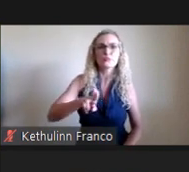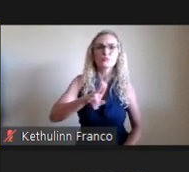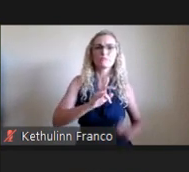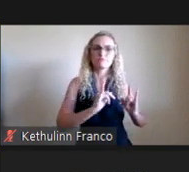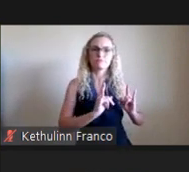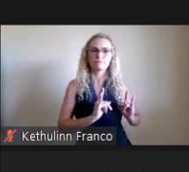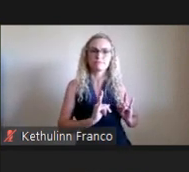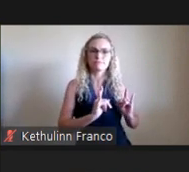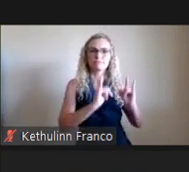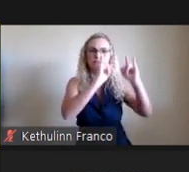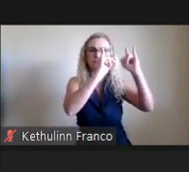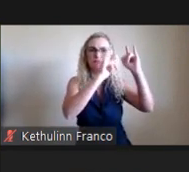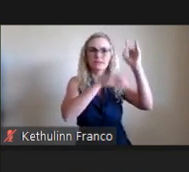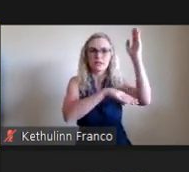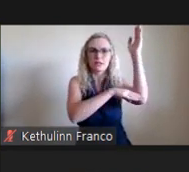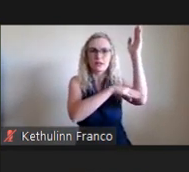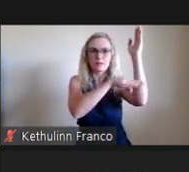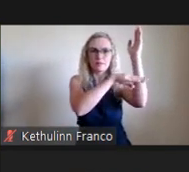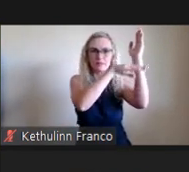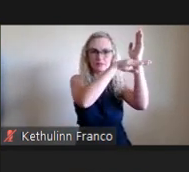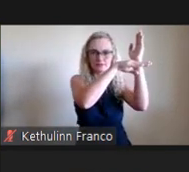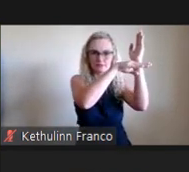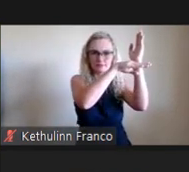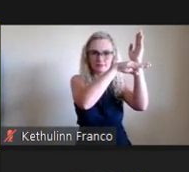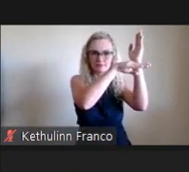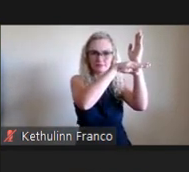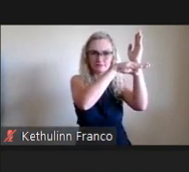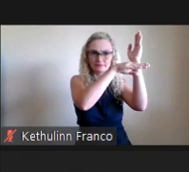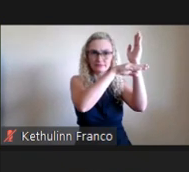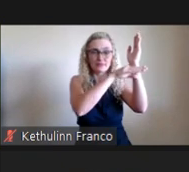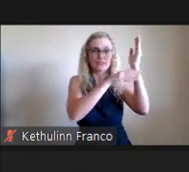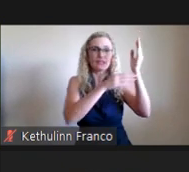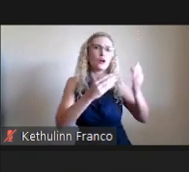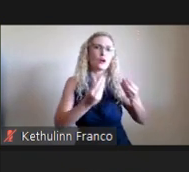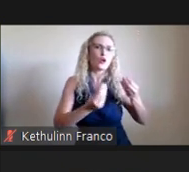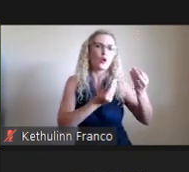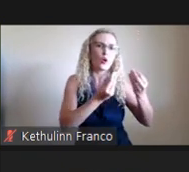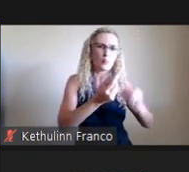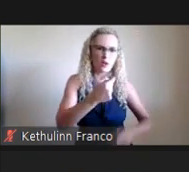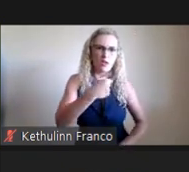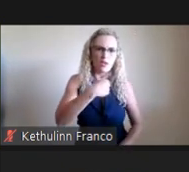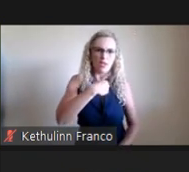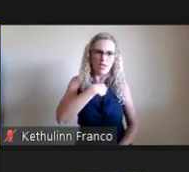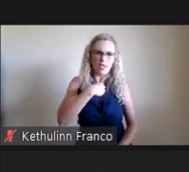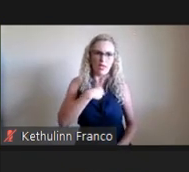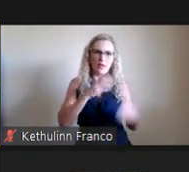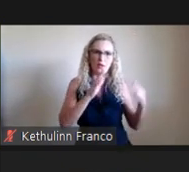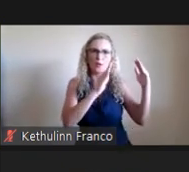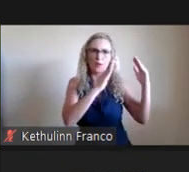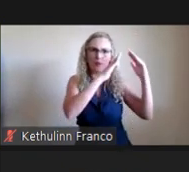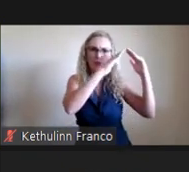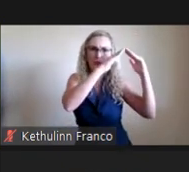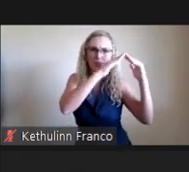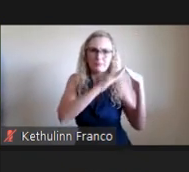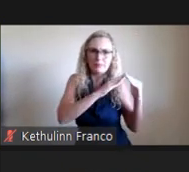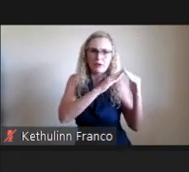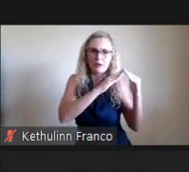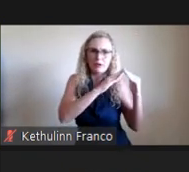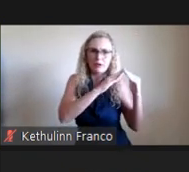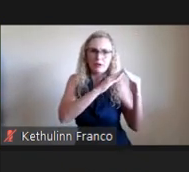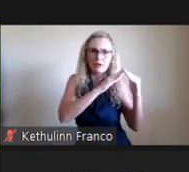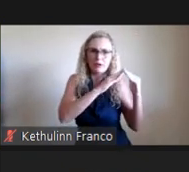eu vivo, né? Só que este sinal sozinho, isolado, é